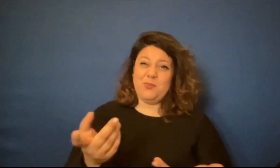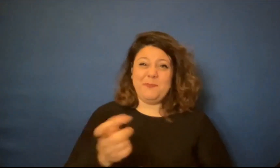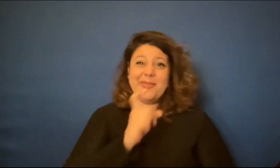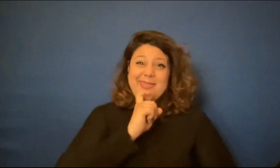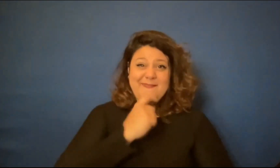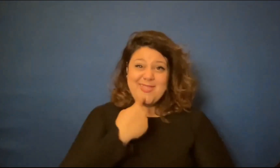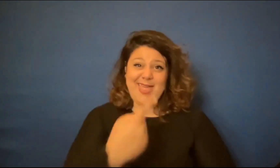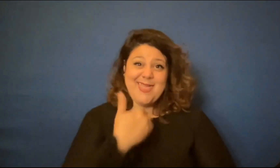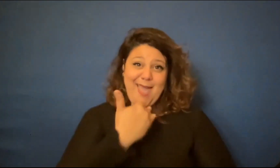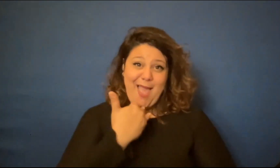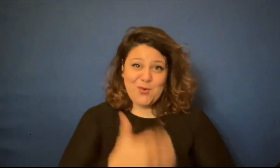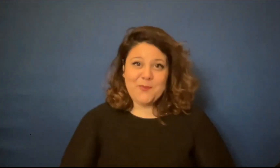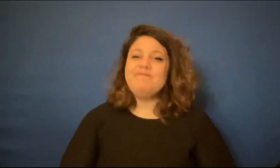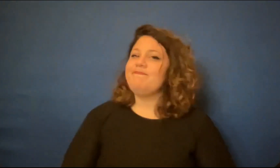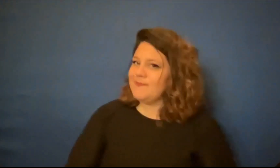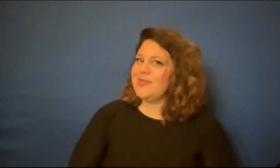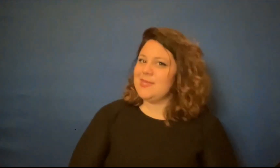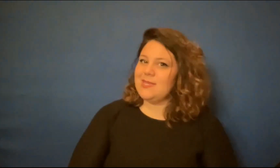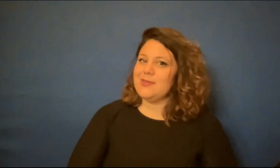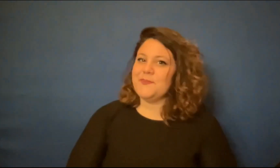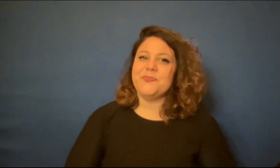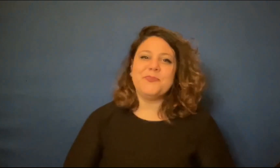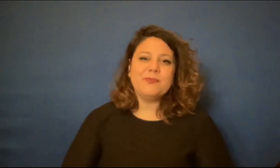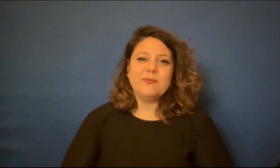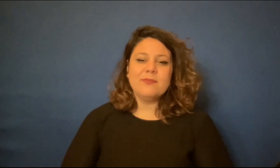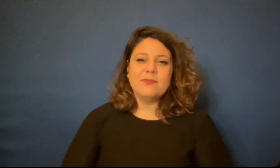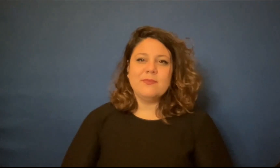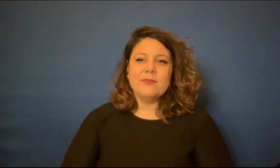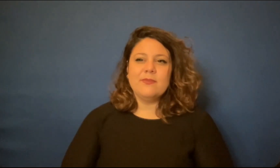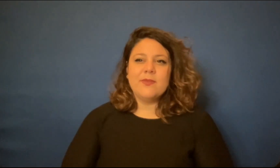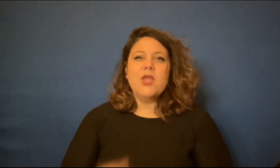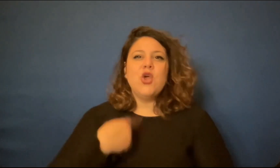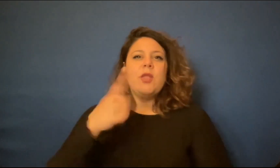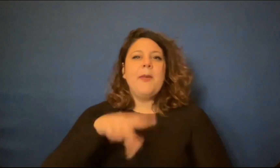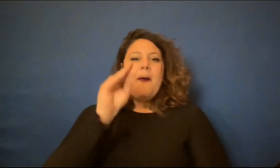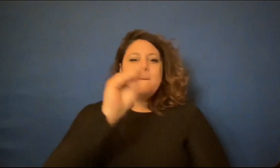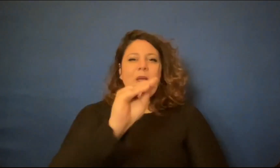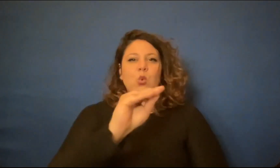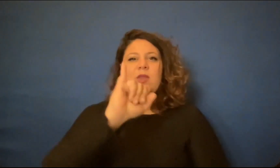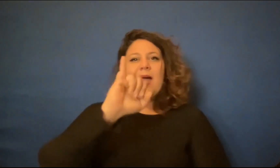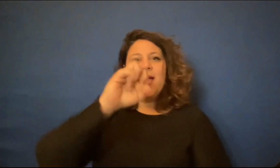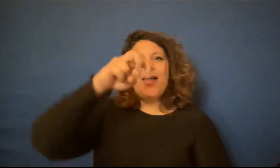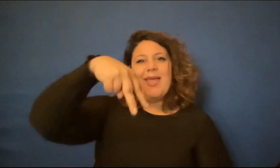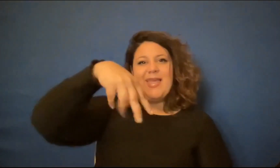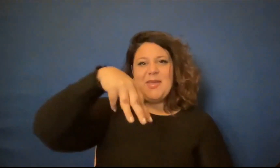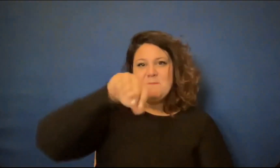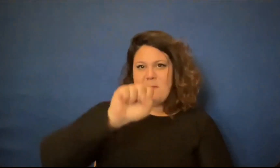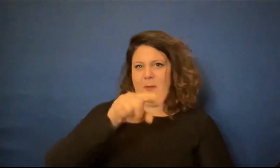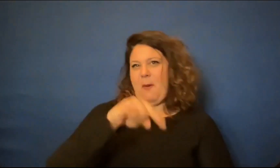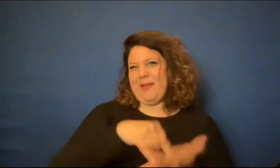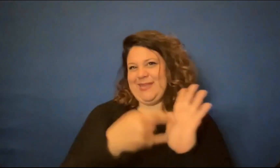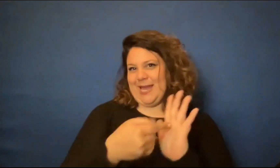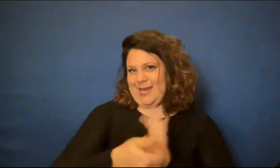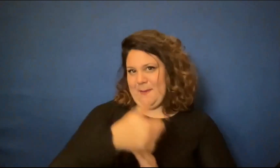general. Sí, sí. Yo tendría una pregunta para Inma, porque Inma, siendo más técnica con el tema